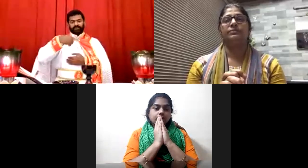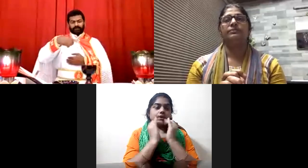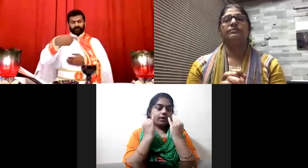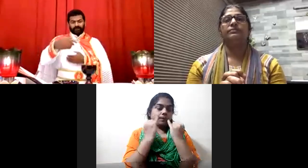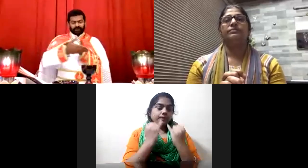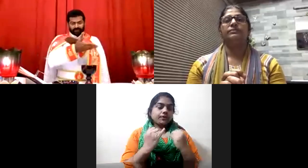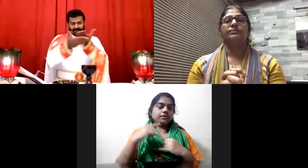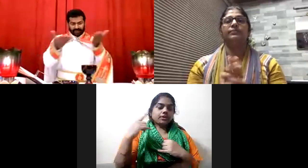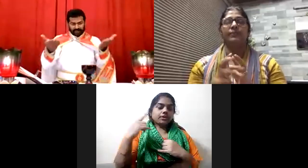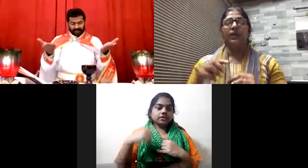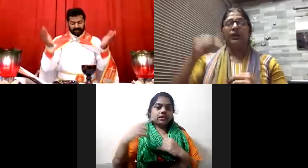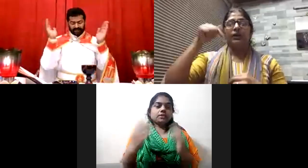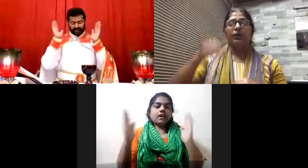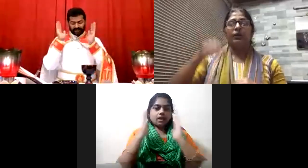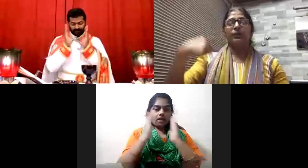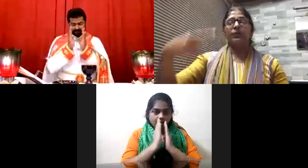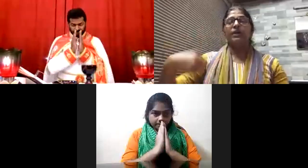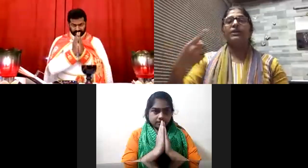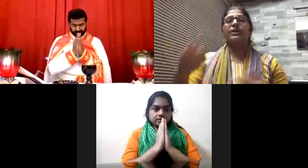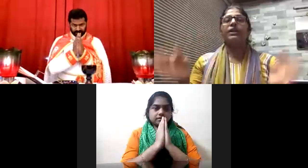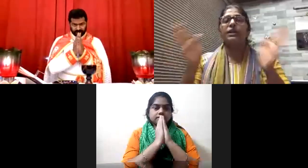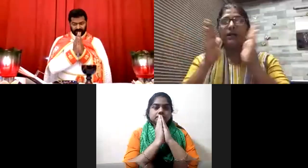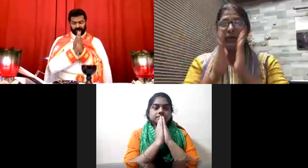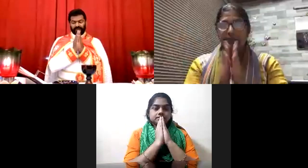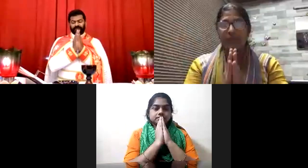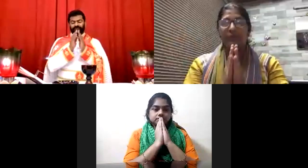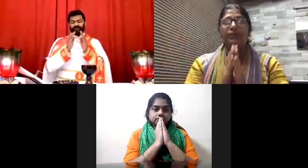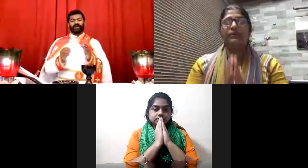ഇപ്പോഴും എപ്പോഴും എന്നേക്കും.